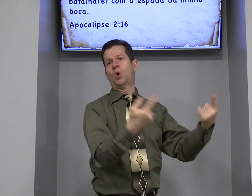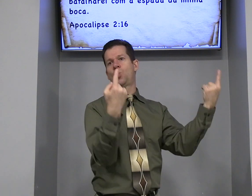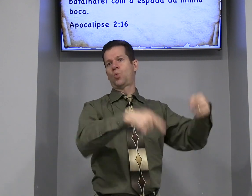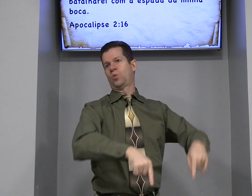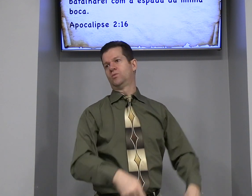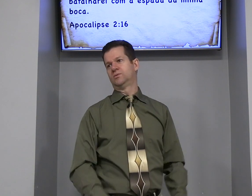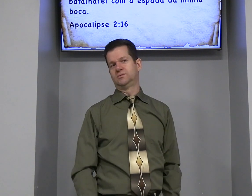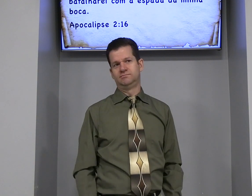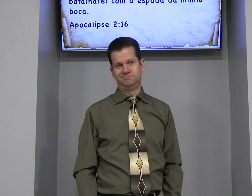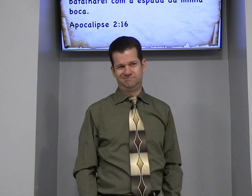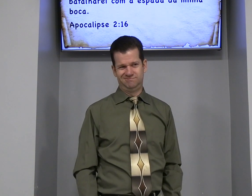destruir.